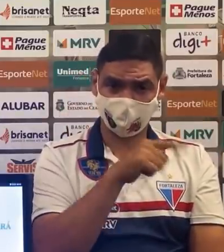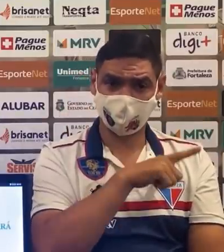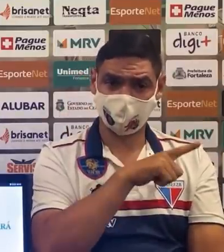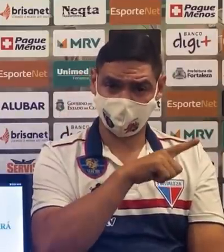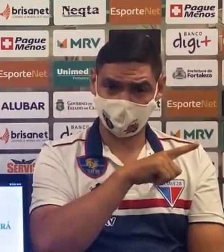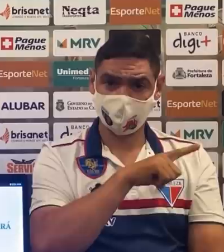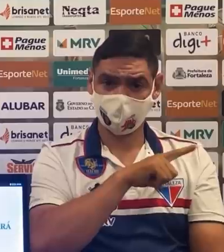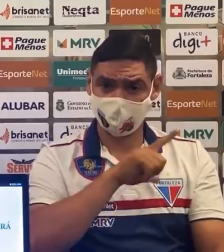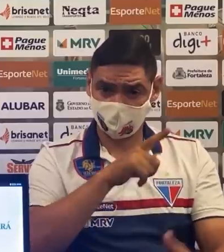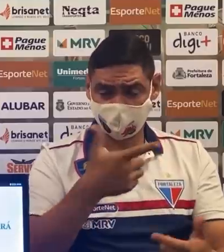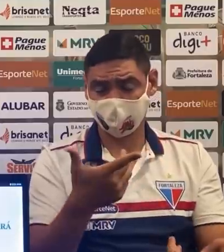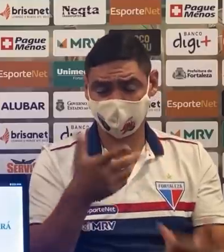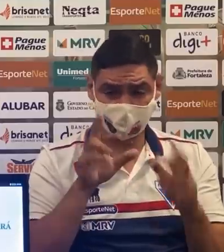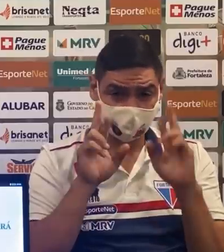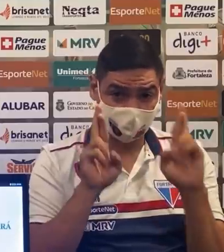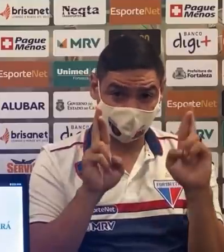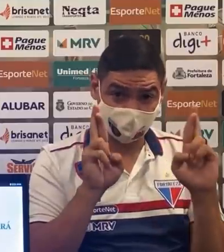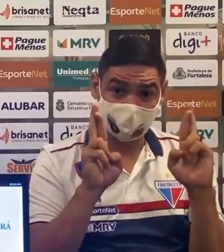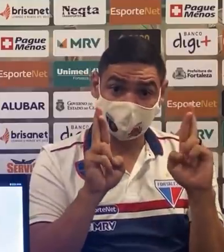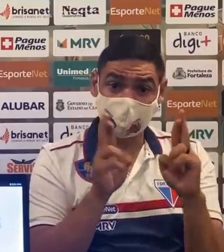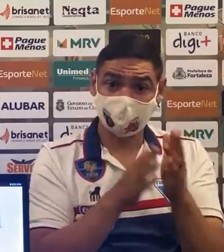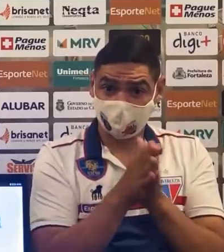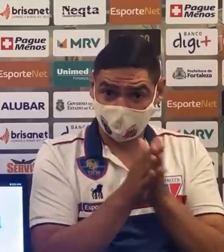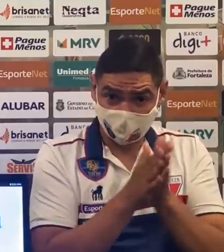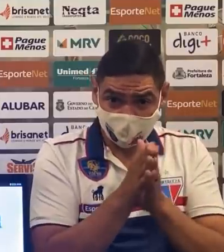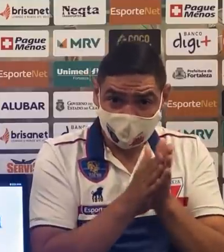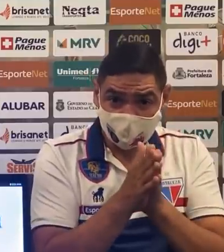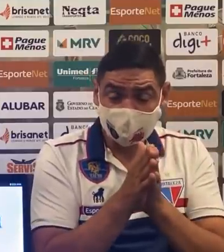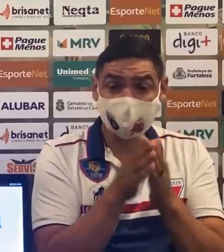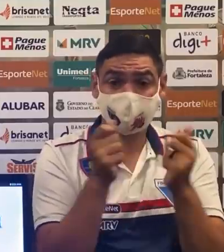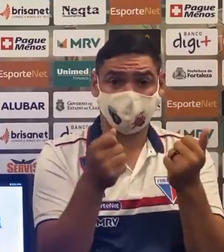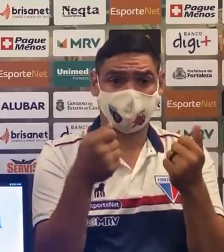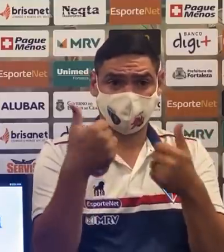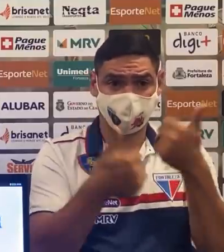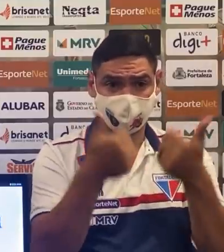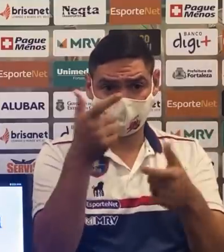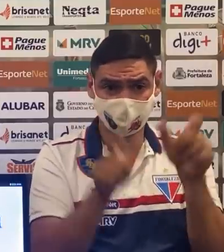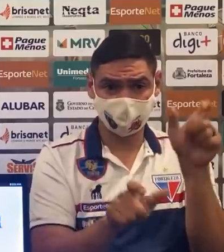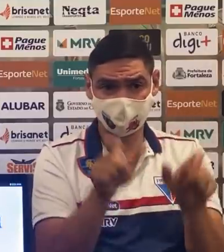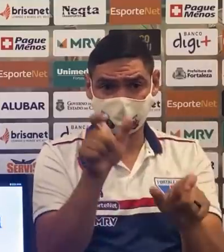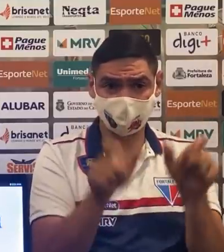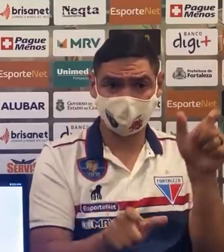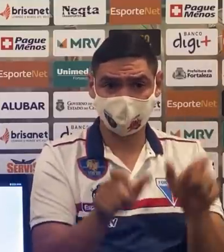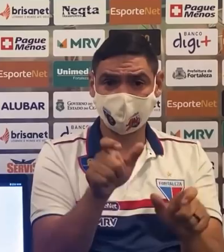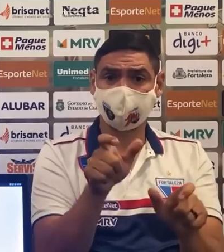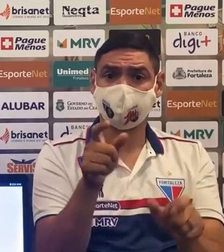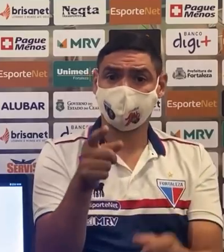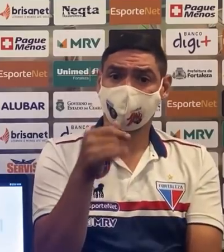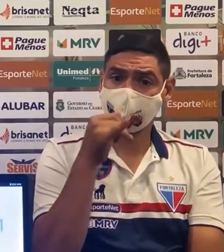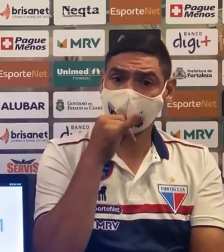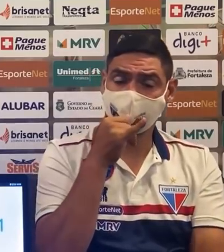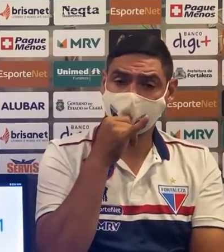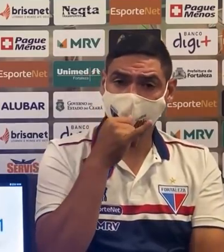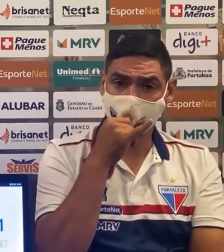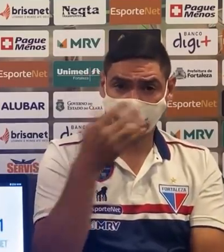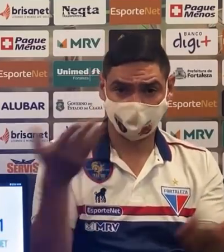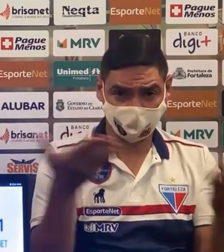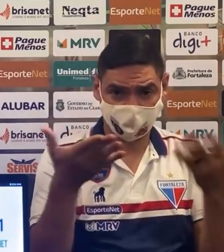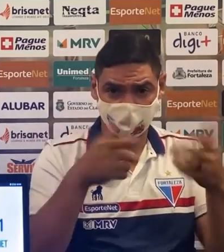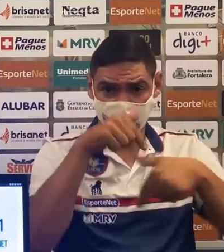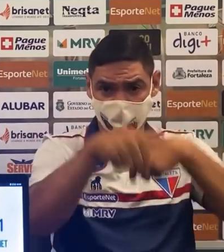agora. Acreditar que os próprios jogadores, porque no sucesso e também na hora da